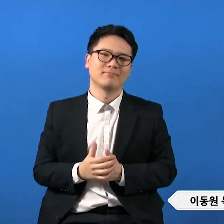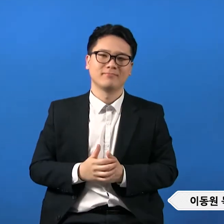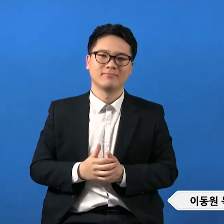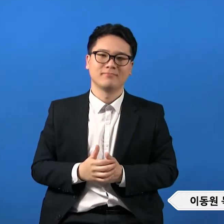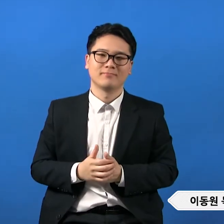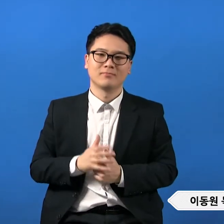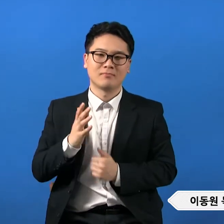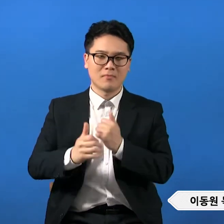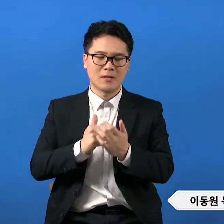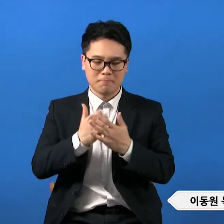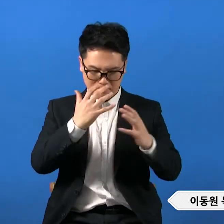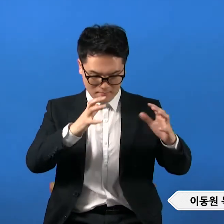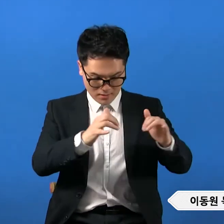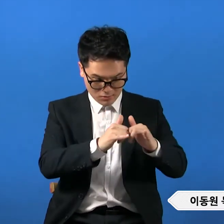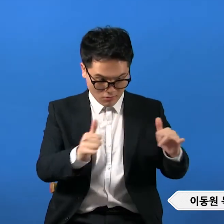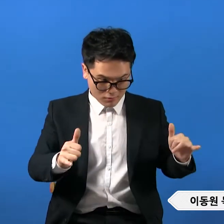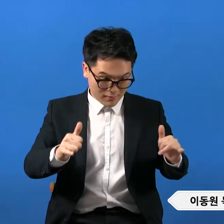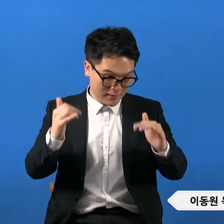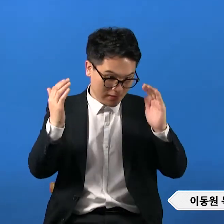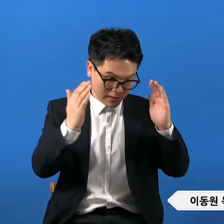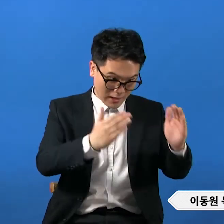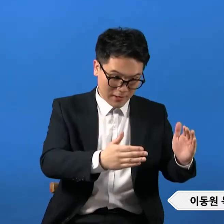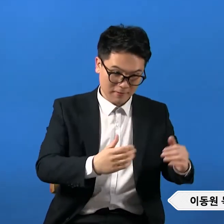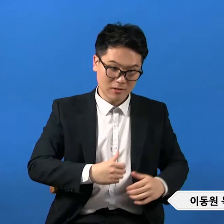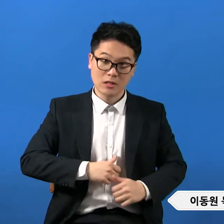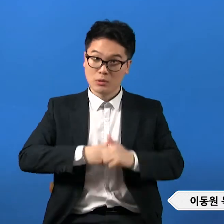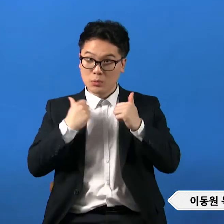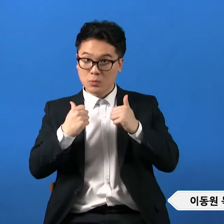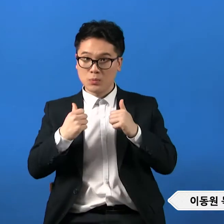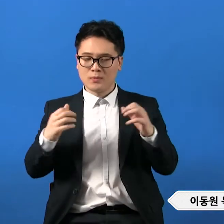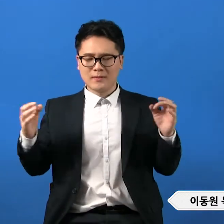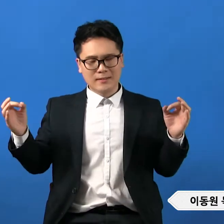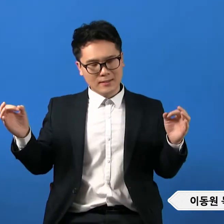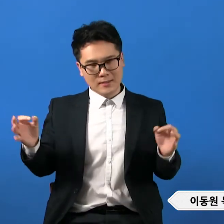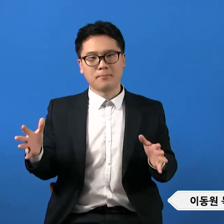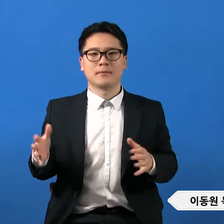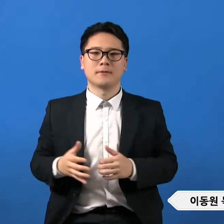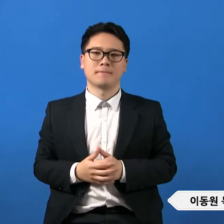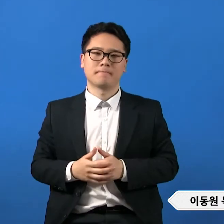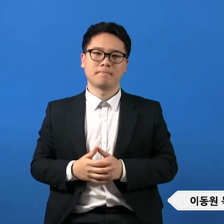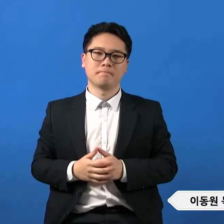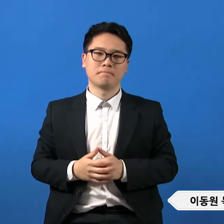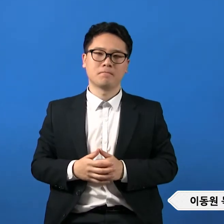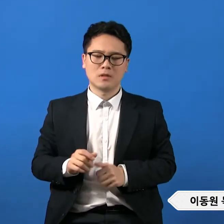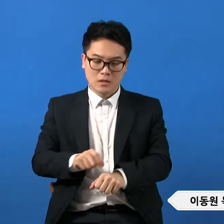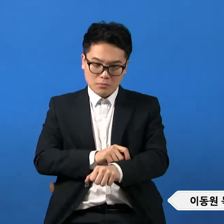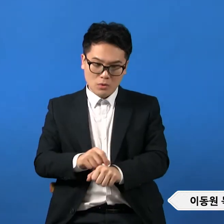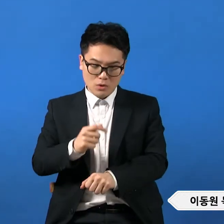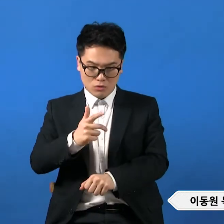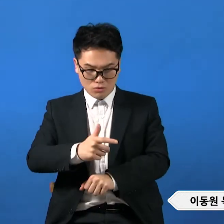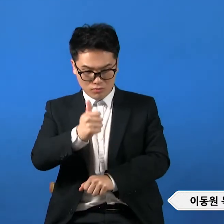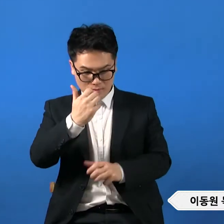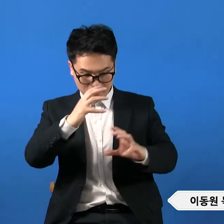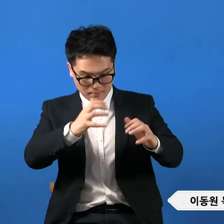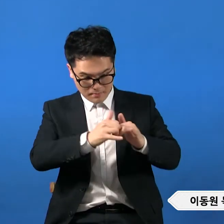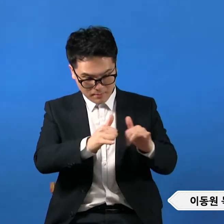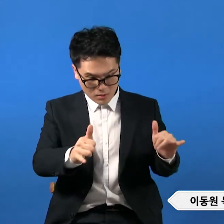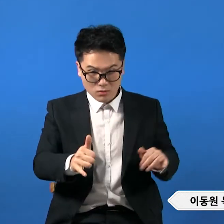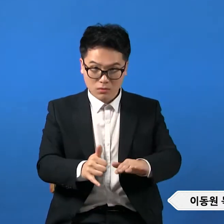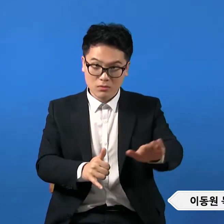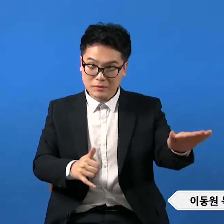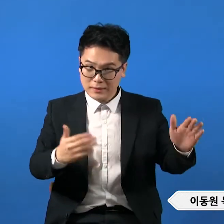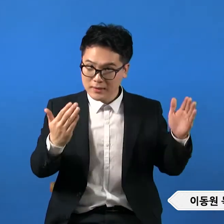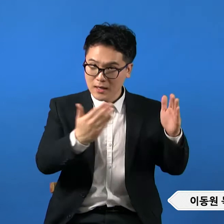하나님의 백성들을 향한 하나님의 진노는 잠깐일 수밖에 없습니다. 특별히 주의 백성들을 향한 진노는